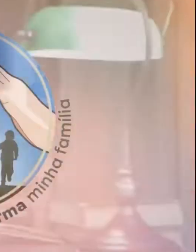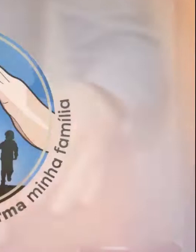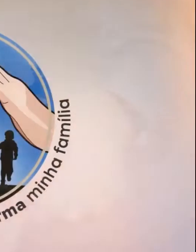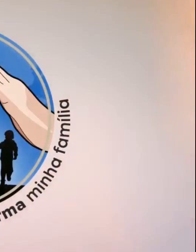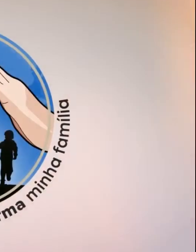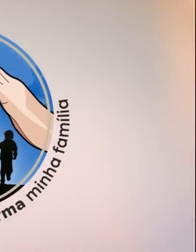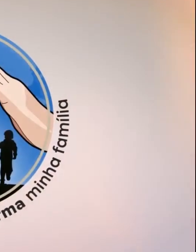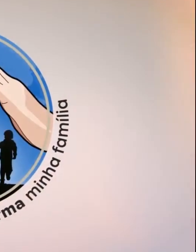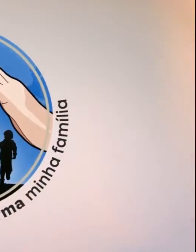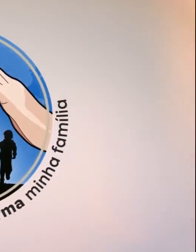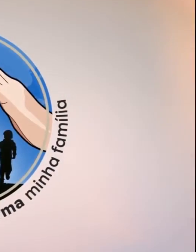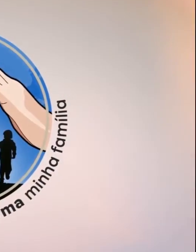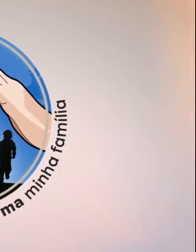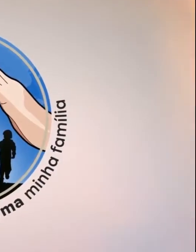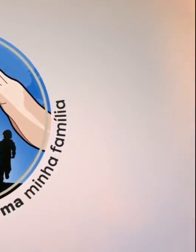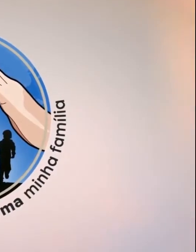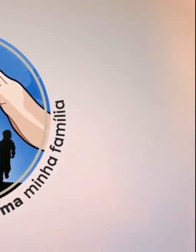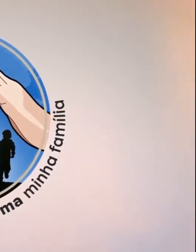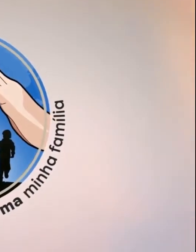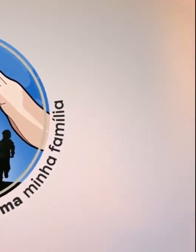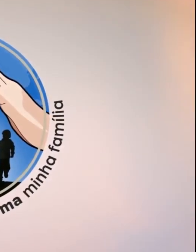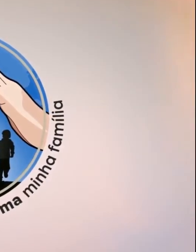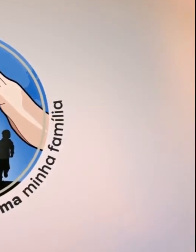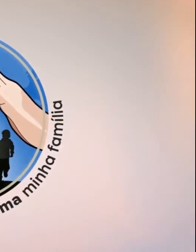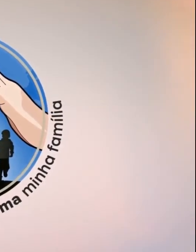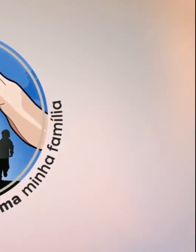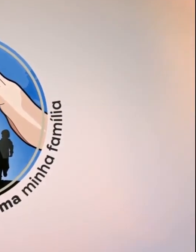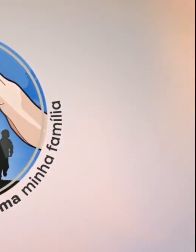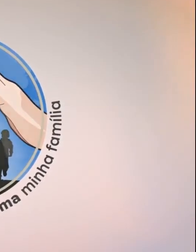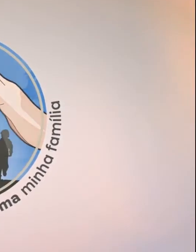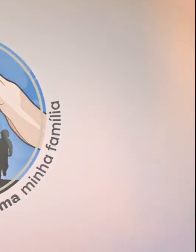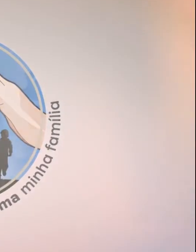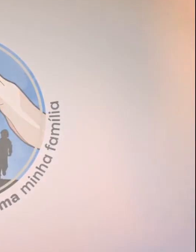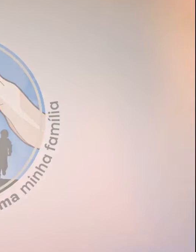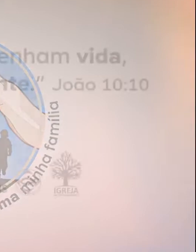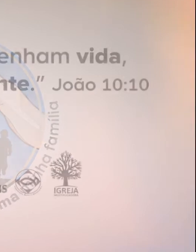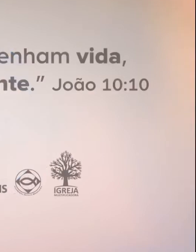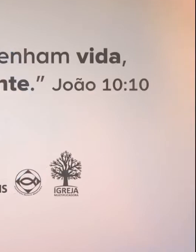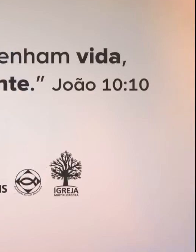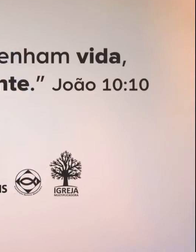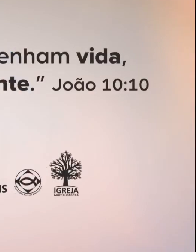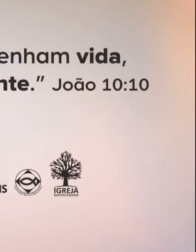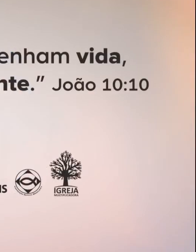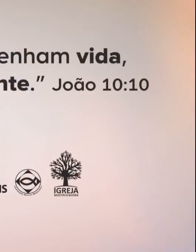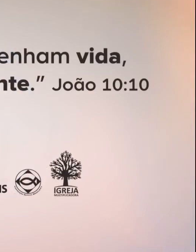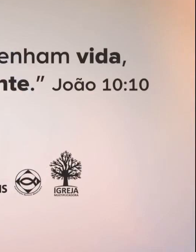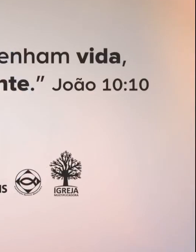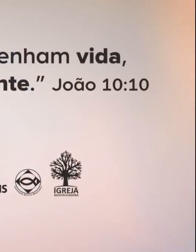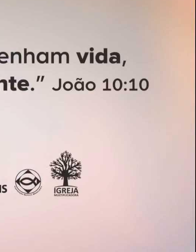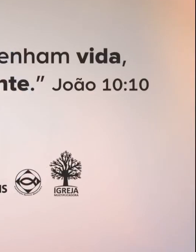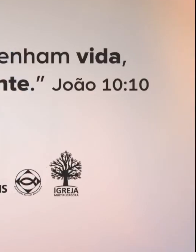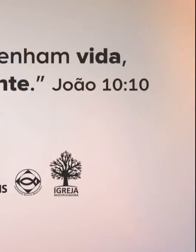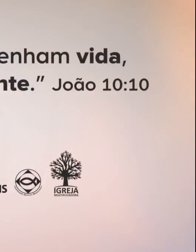meditação do dia 31 dias de oração jesus transforma minha família